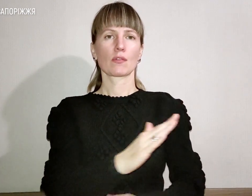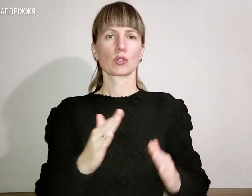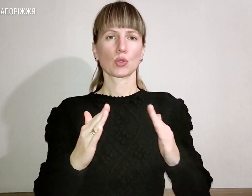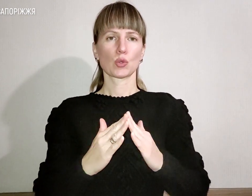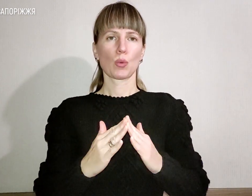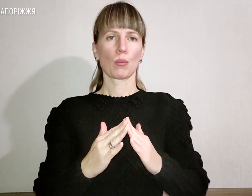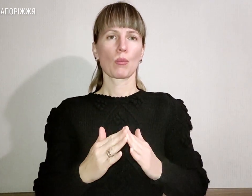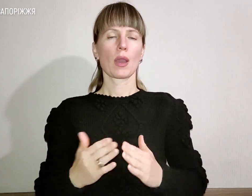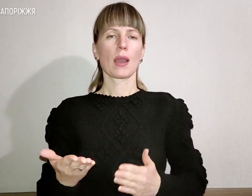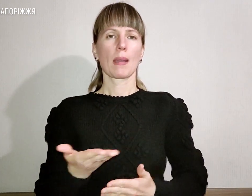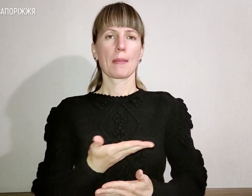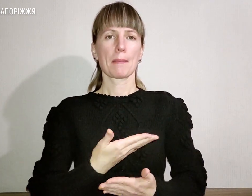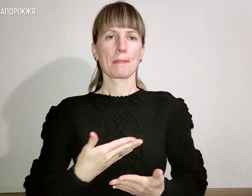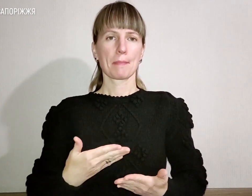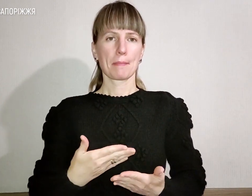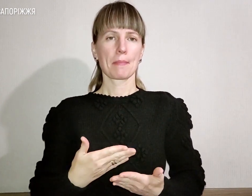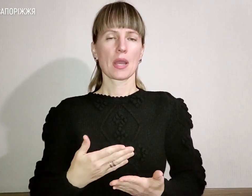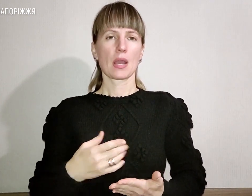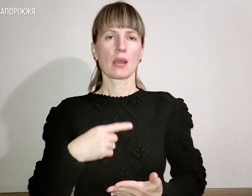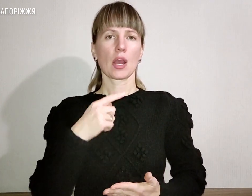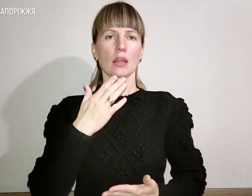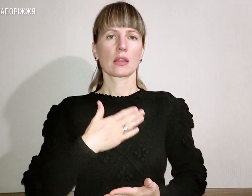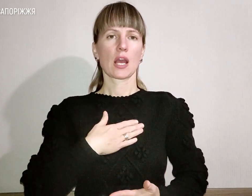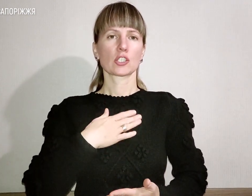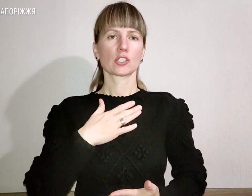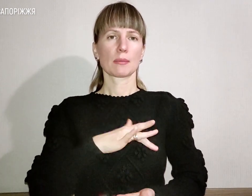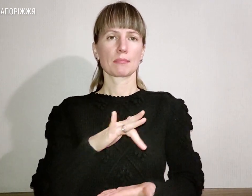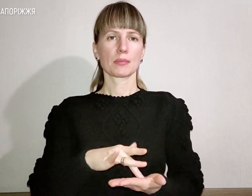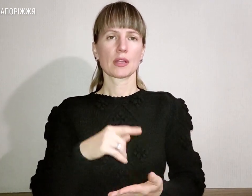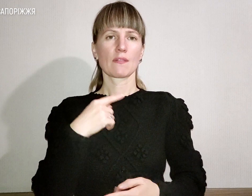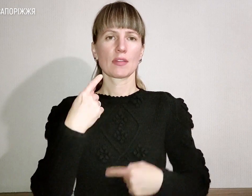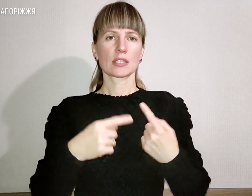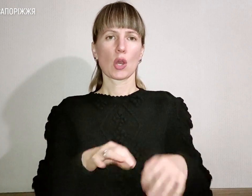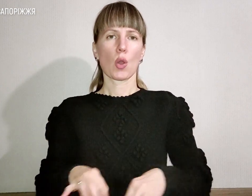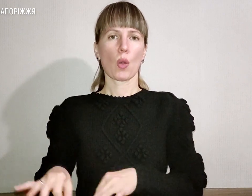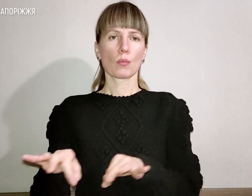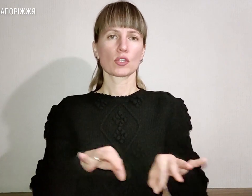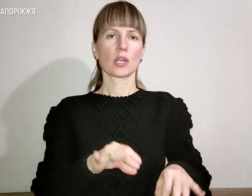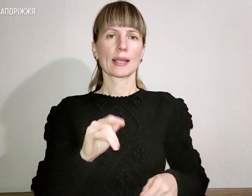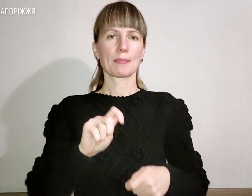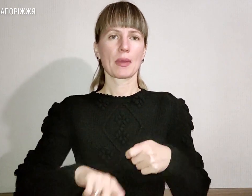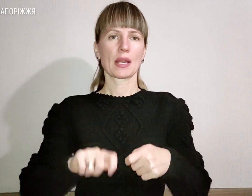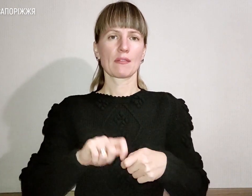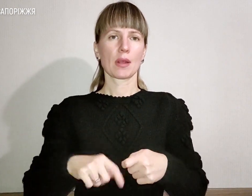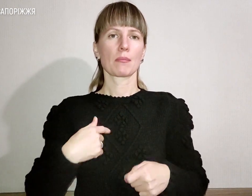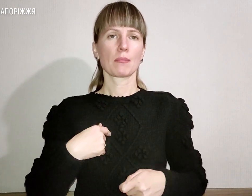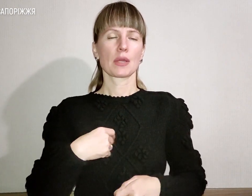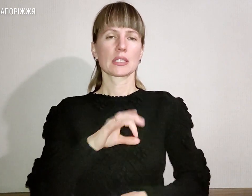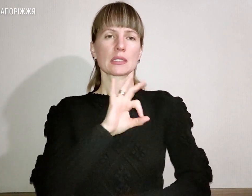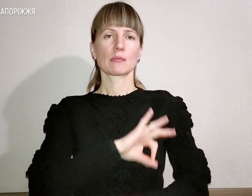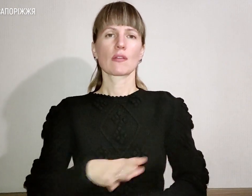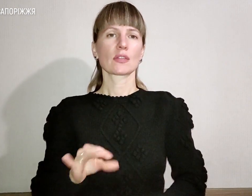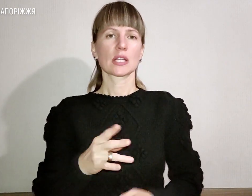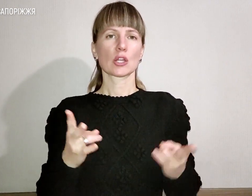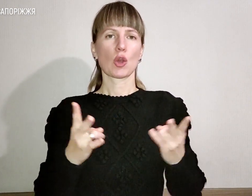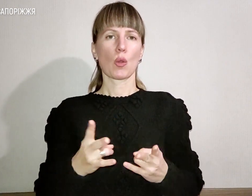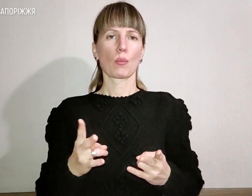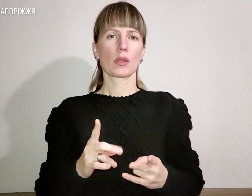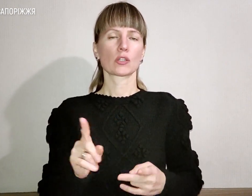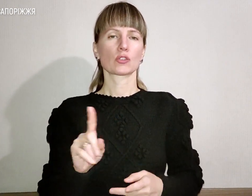Ми укріплюємо наше місто, ми постійно його об'їжджаємо та перевіряємо. Ми вживаємо усі необхідні заходи безпеки. Для